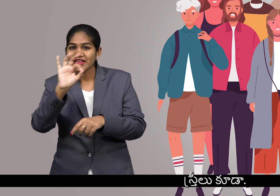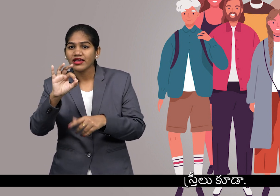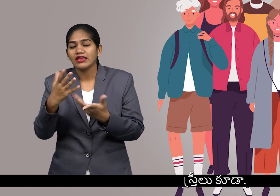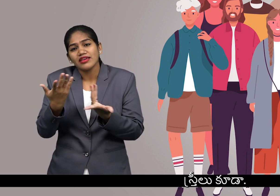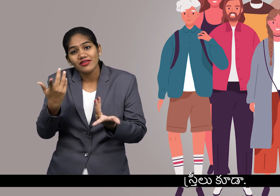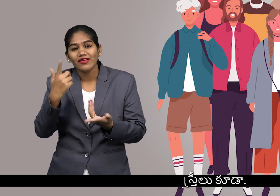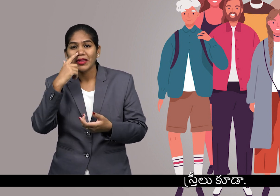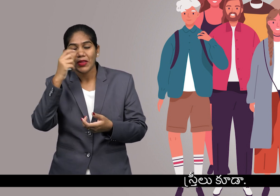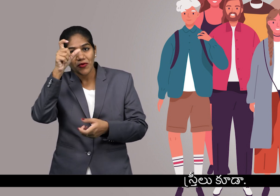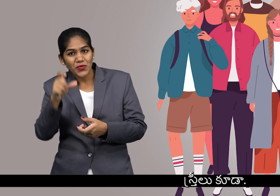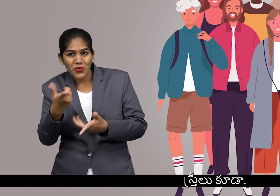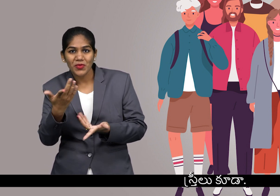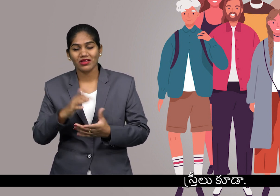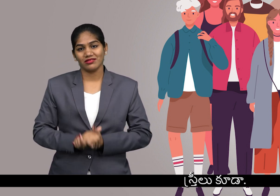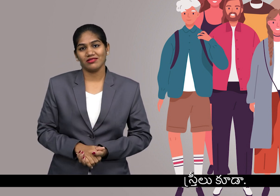కూడా.